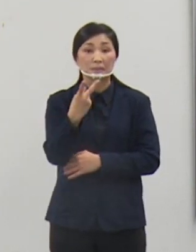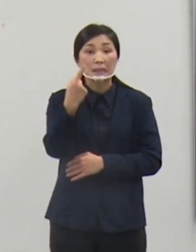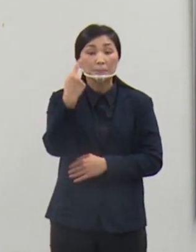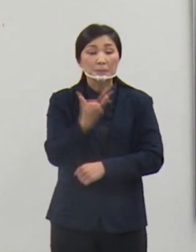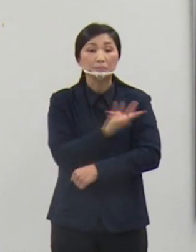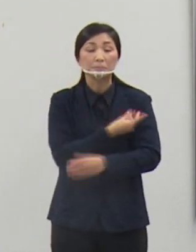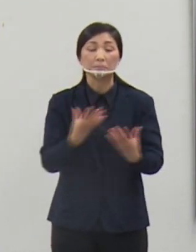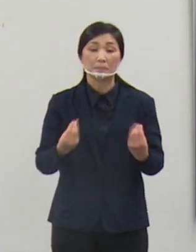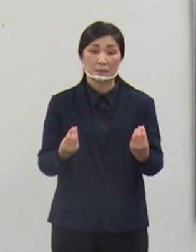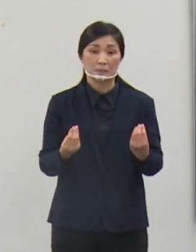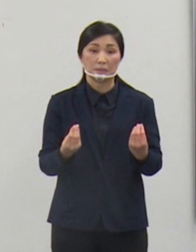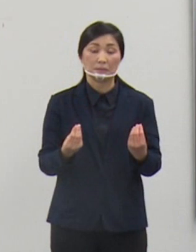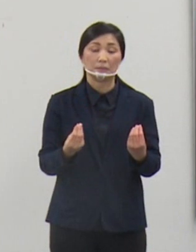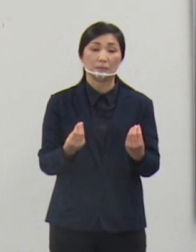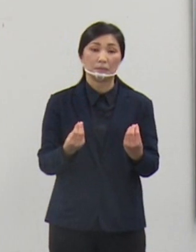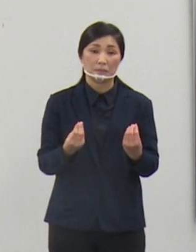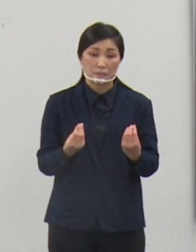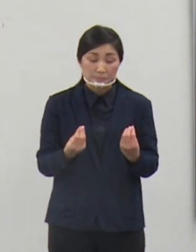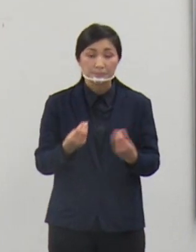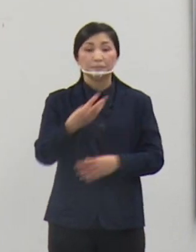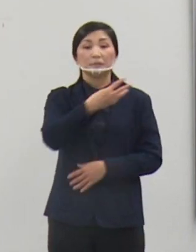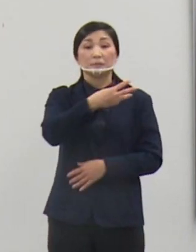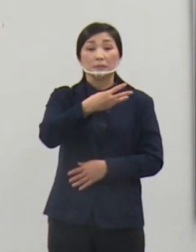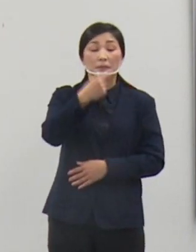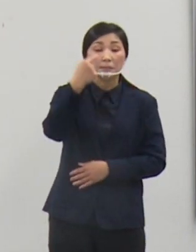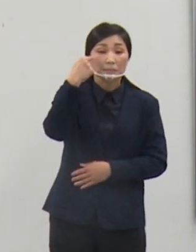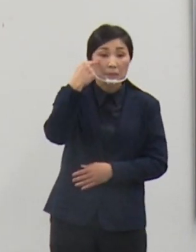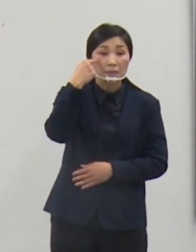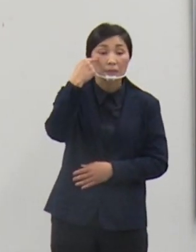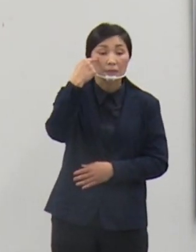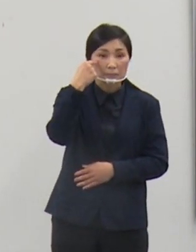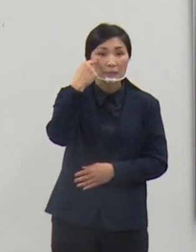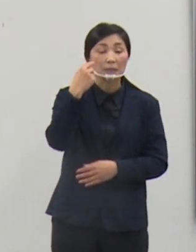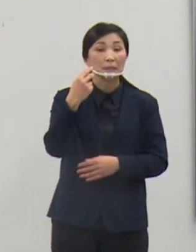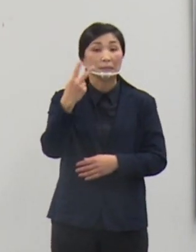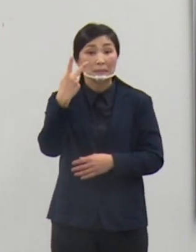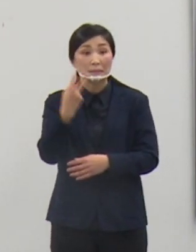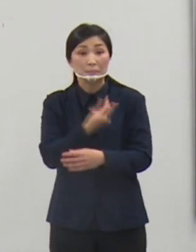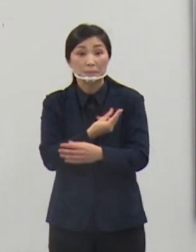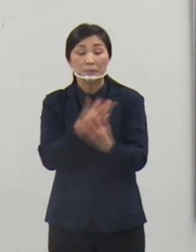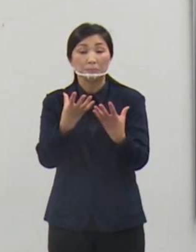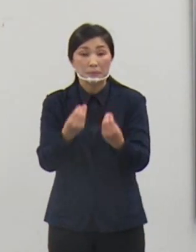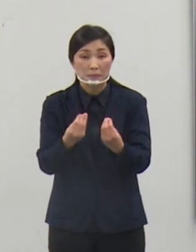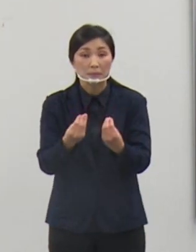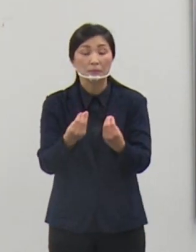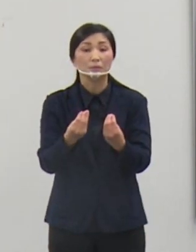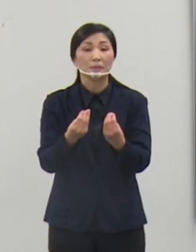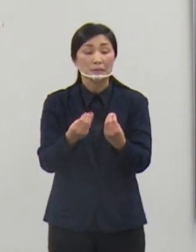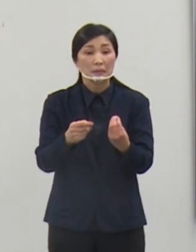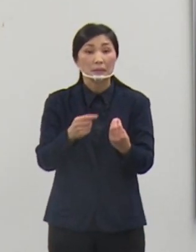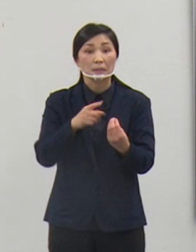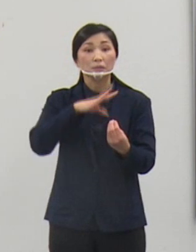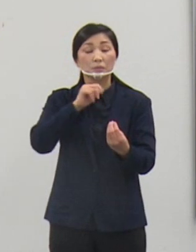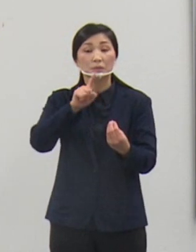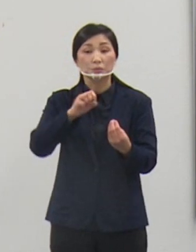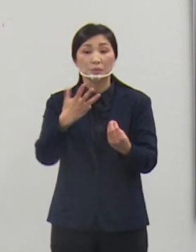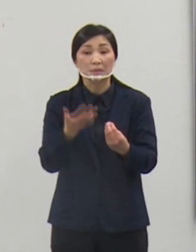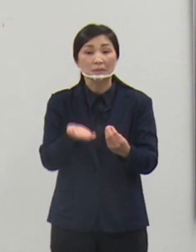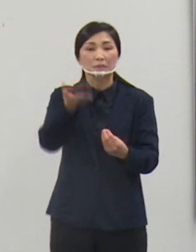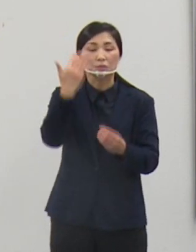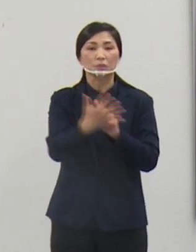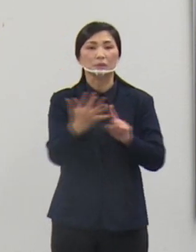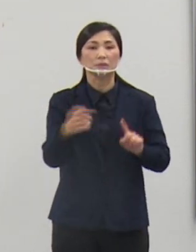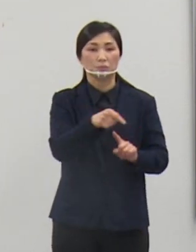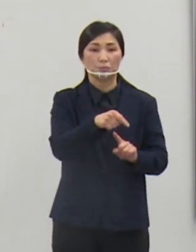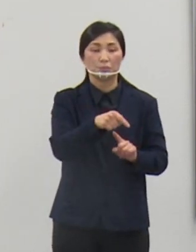終えております。また3回目の接種は2回完了した18歳以上の方が対象となり、